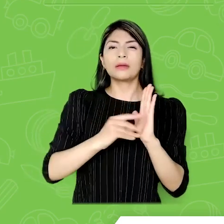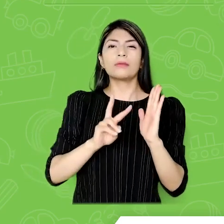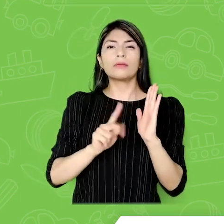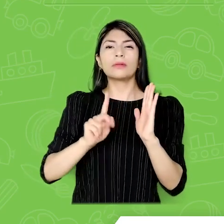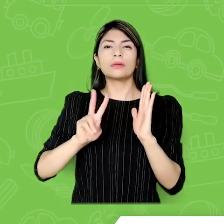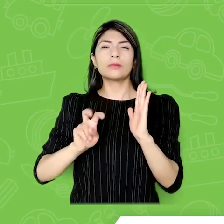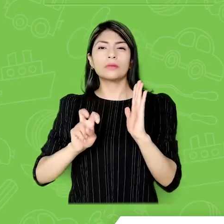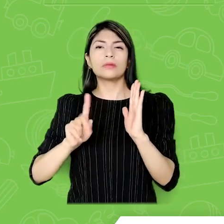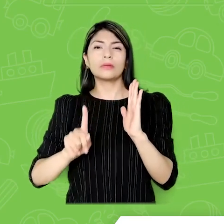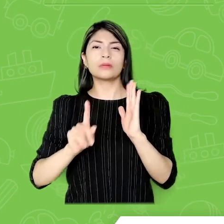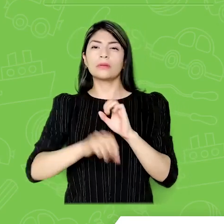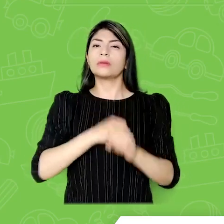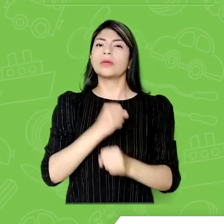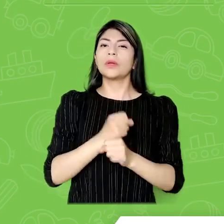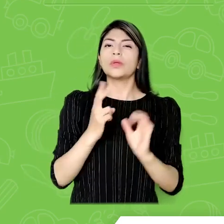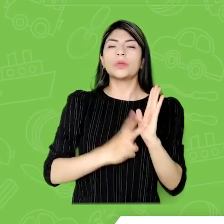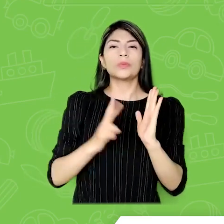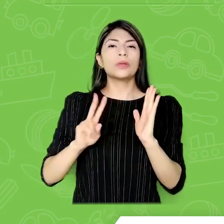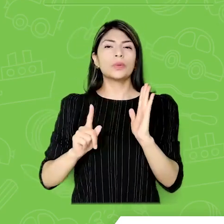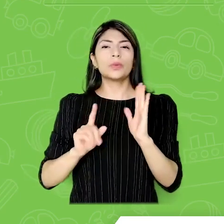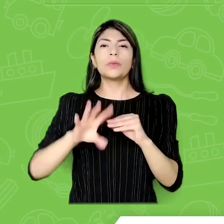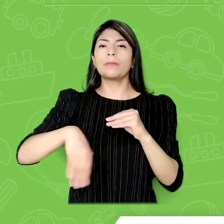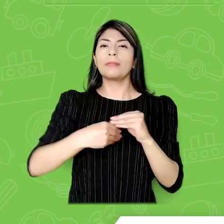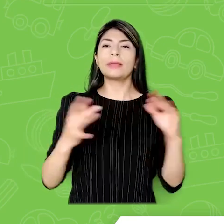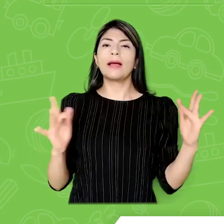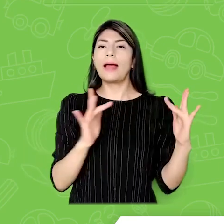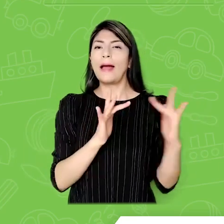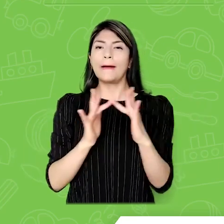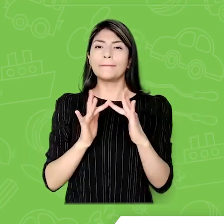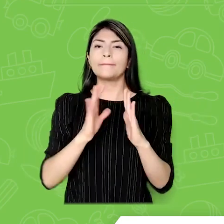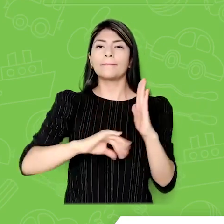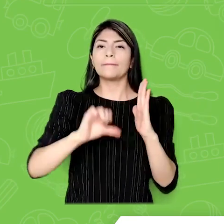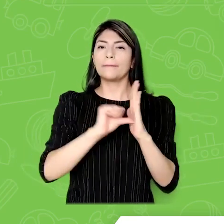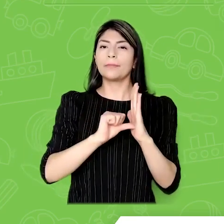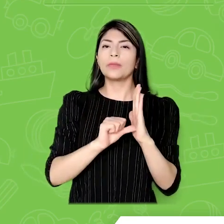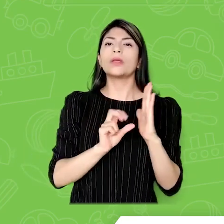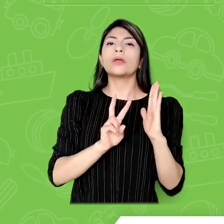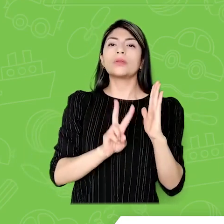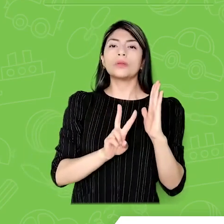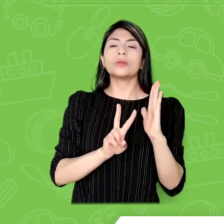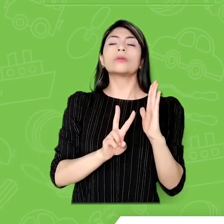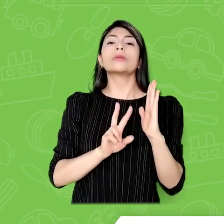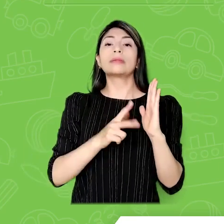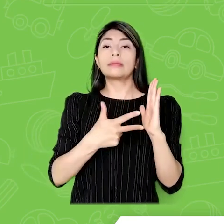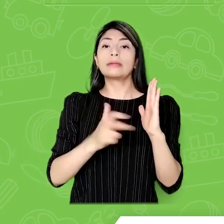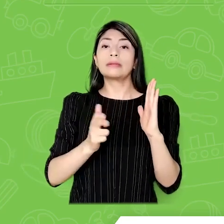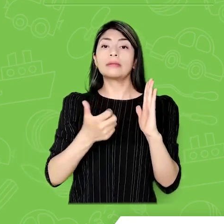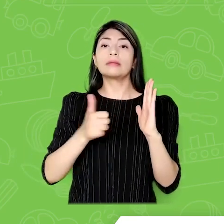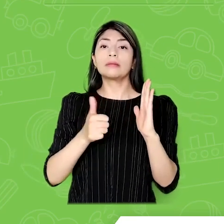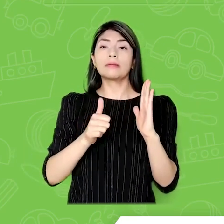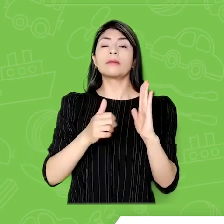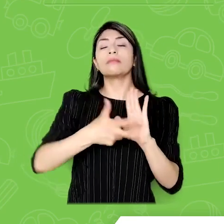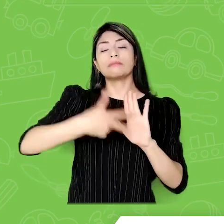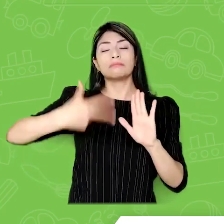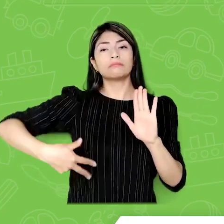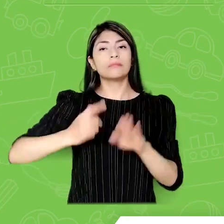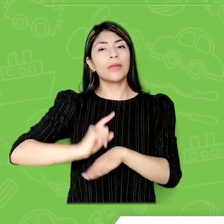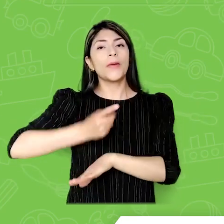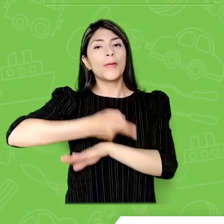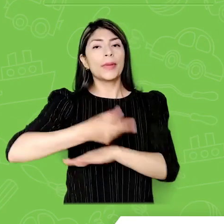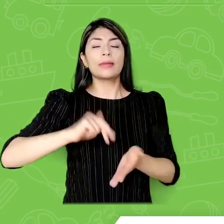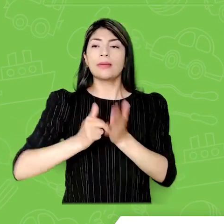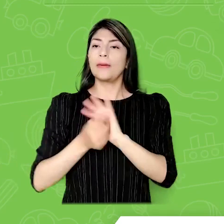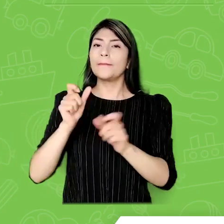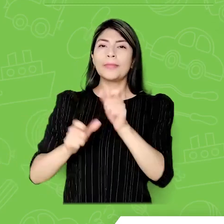el artículo 310 de la Constitución Política, cualquier aspirante para desempeñar un cargo de la